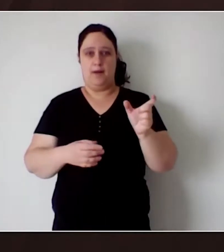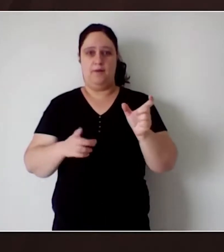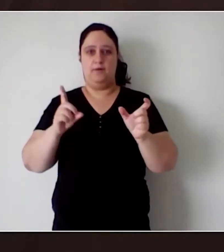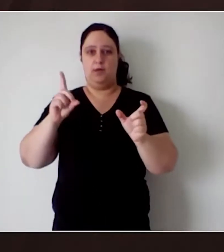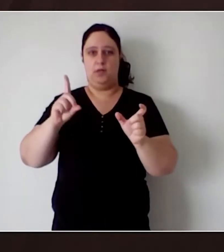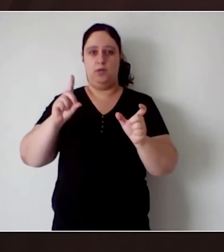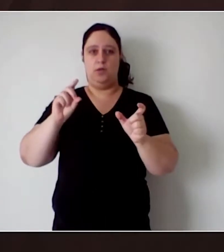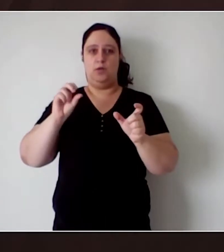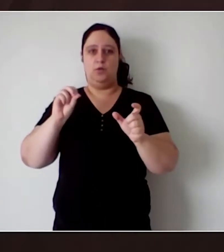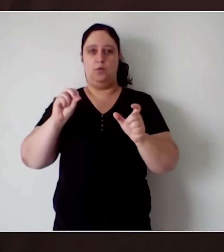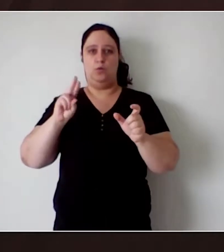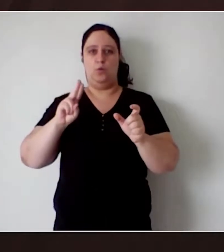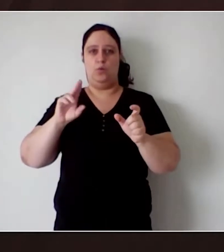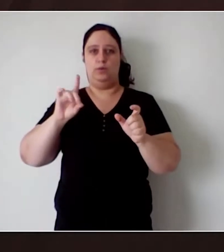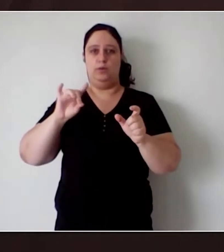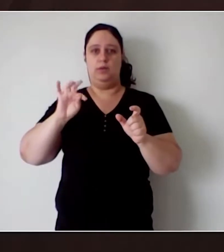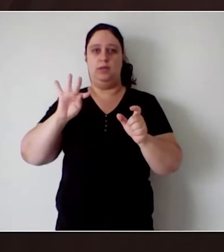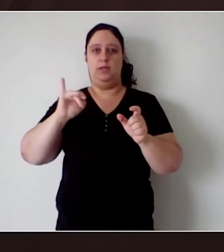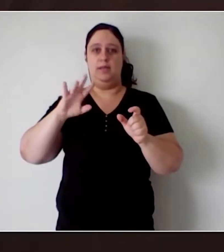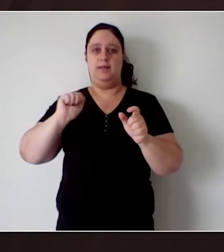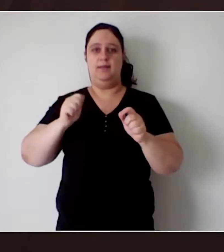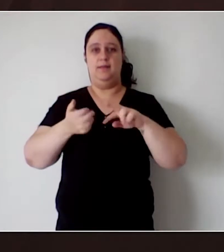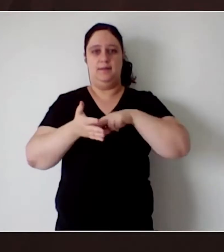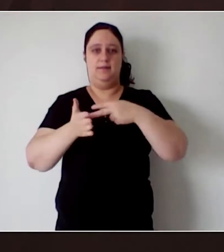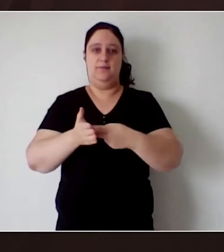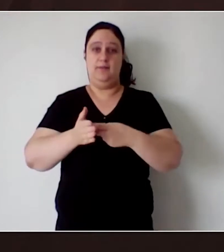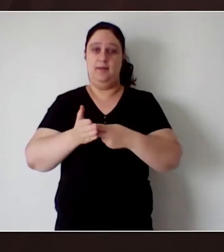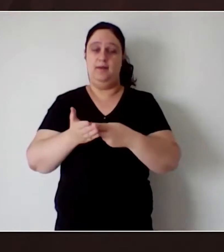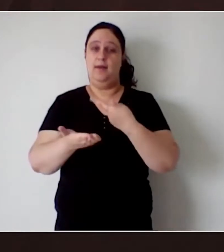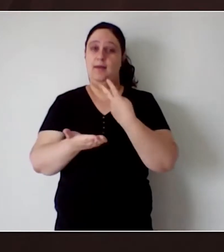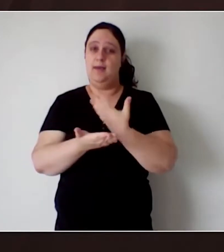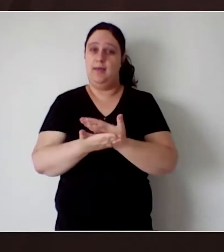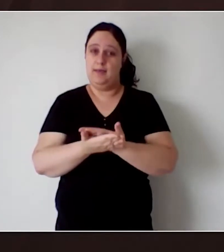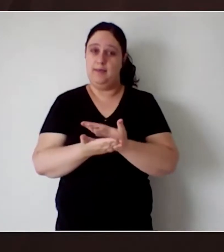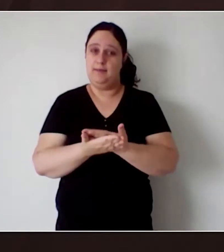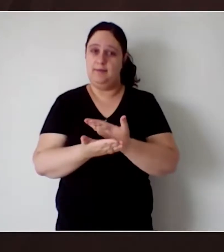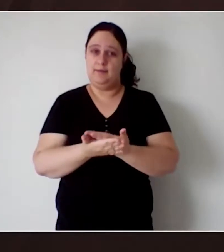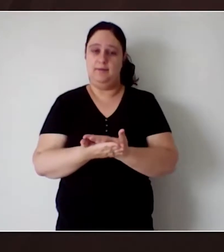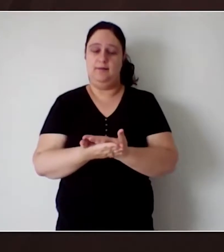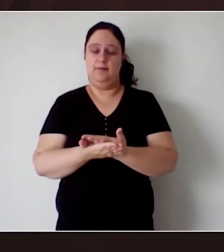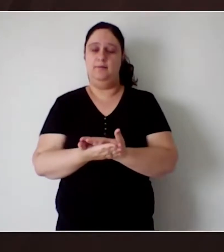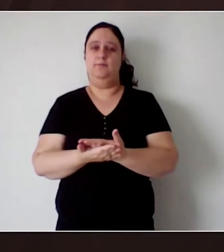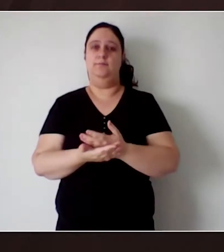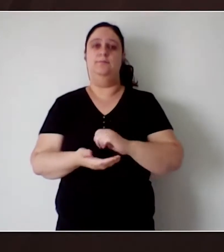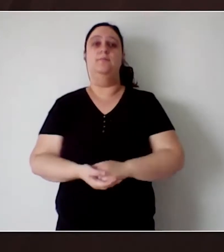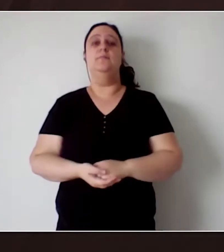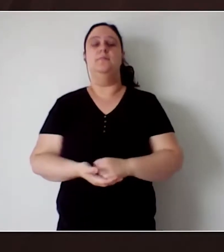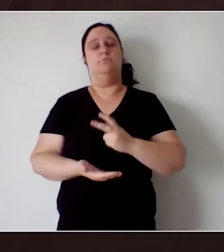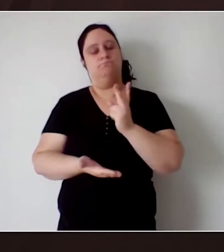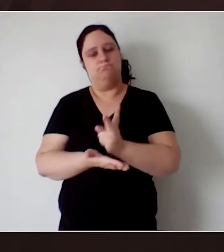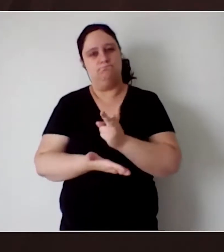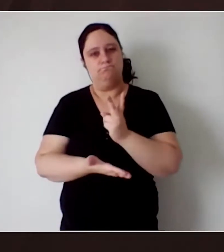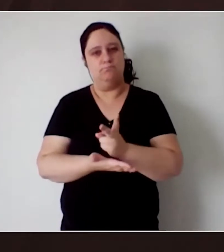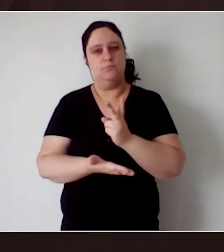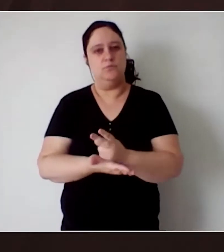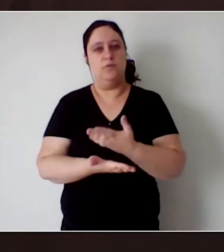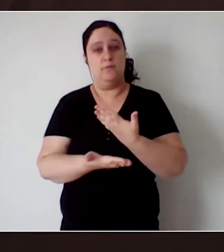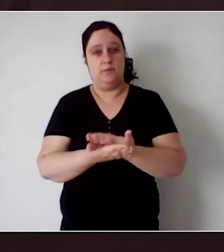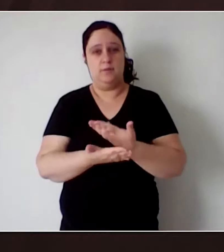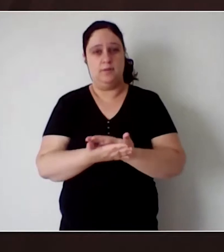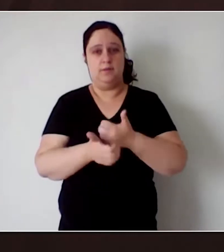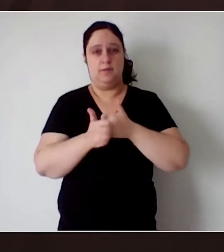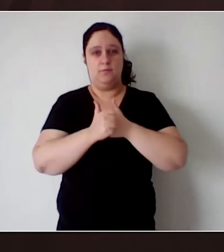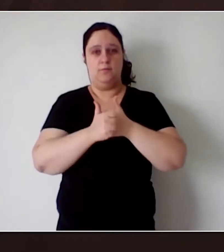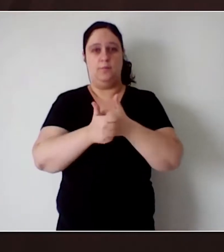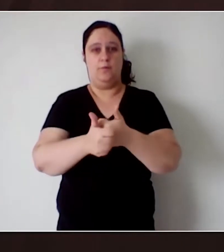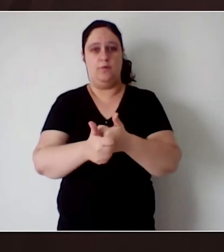E perseveravam no ensinamento, o ensino dos apóstolos, e na comunhão, no